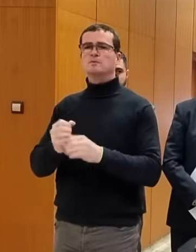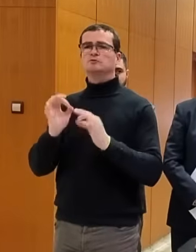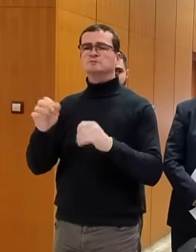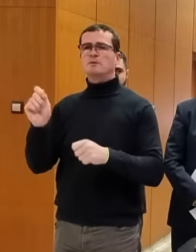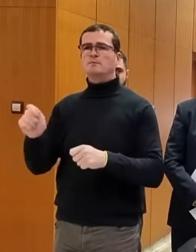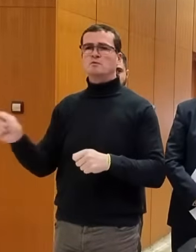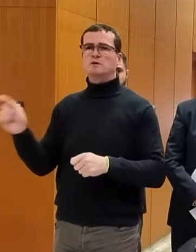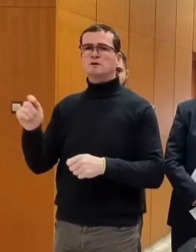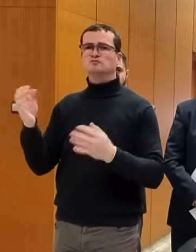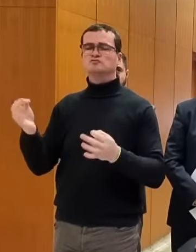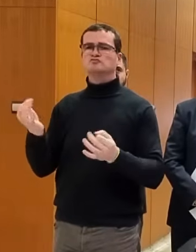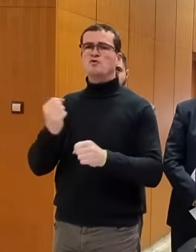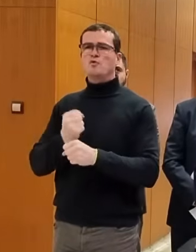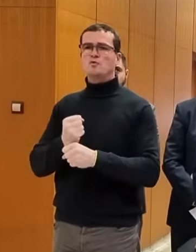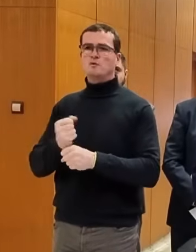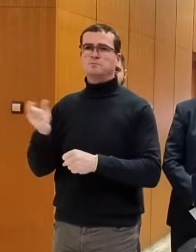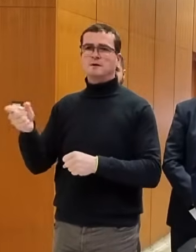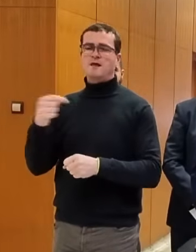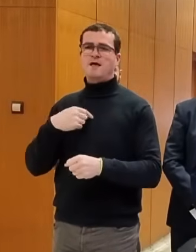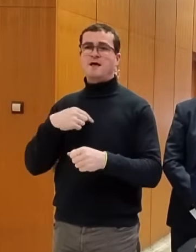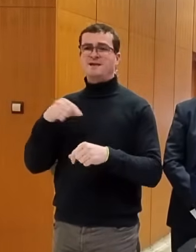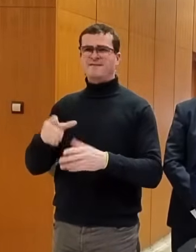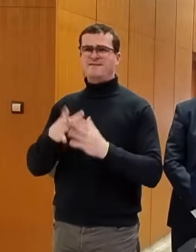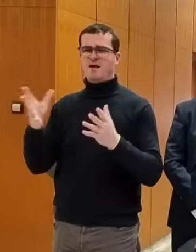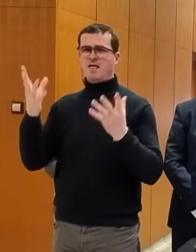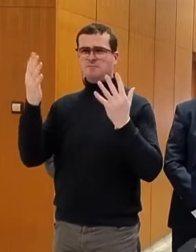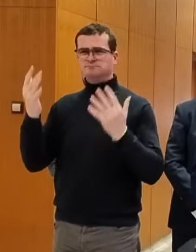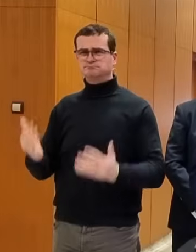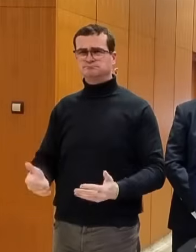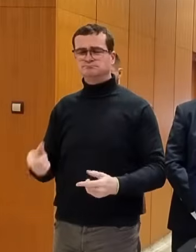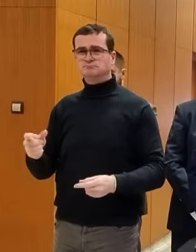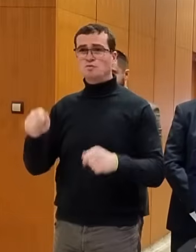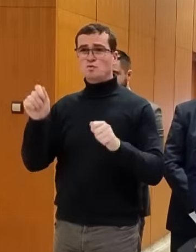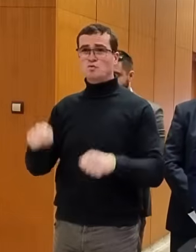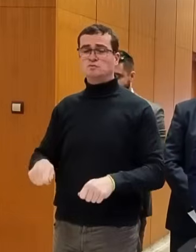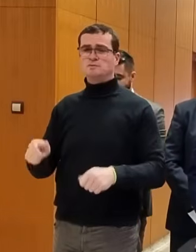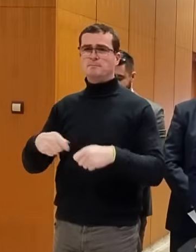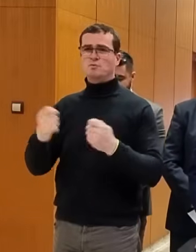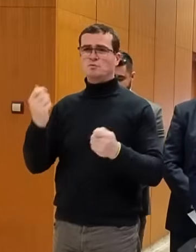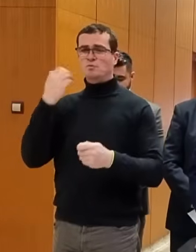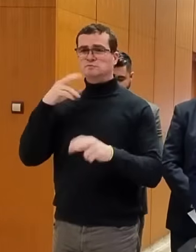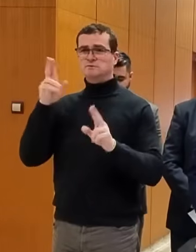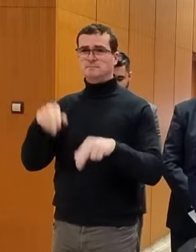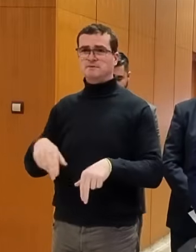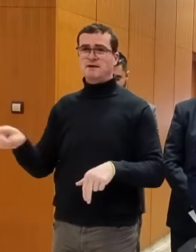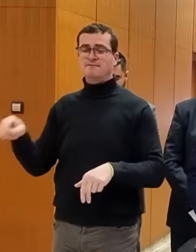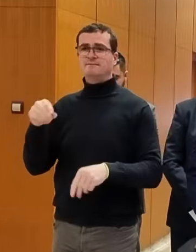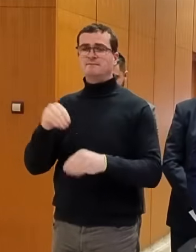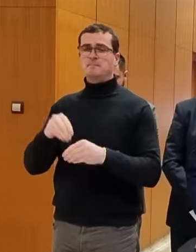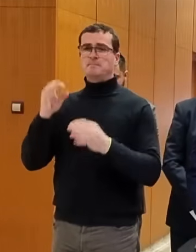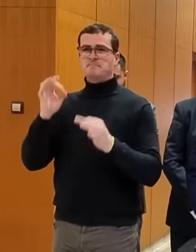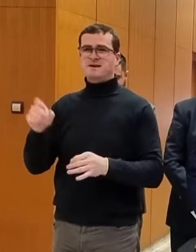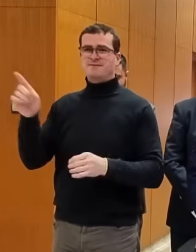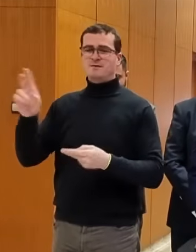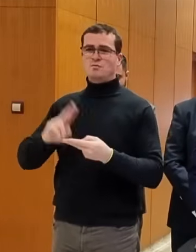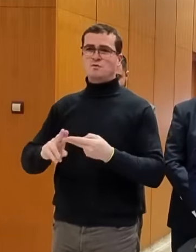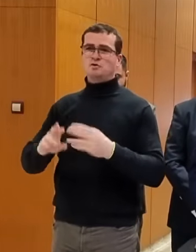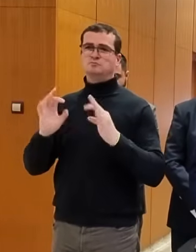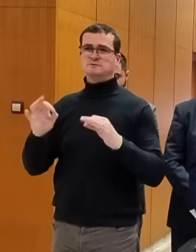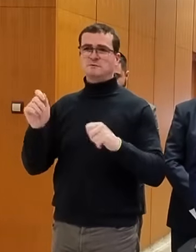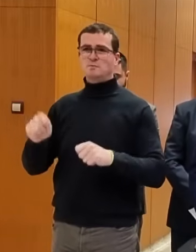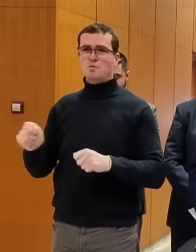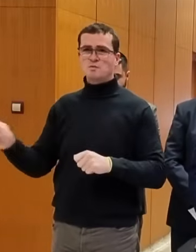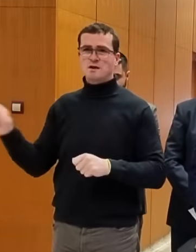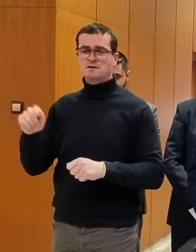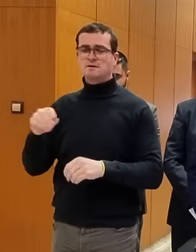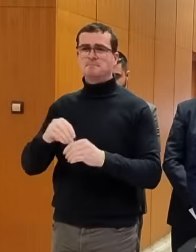špeciálna prokuratúra? Čo robila, ak je tu takýto veľký počet rozhodnutí o porušení ľudských práv, keď to práve bol úrad špeciálnej